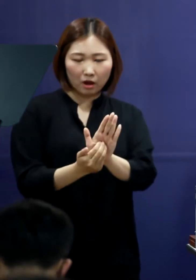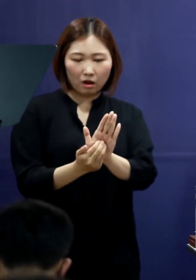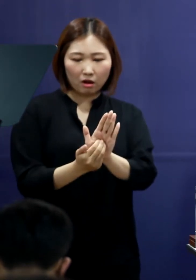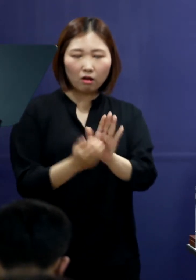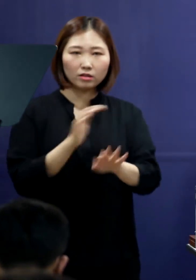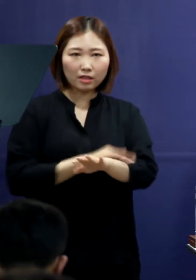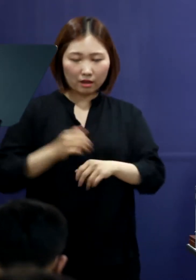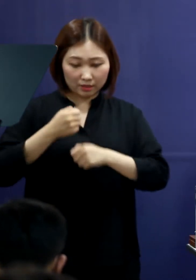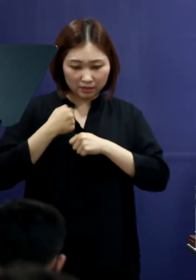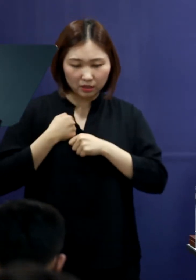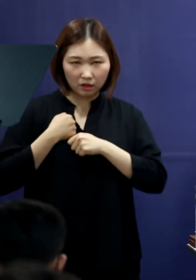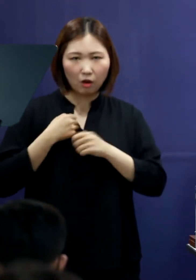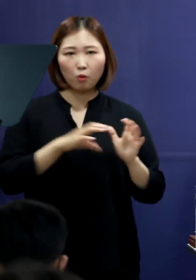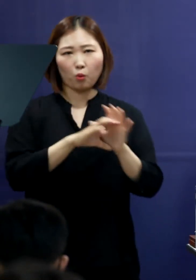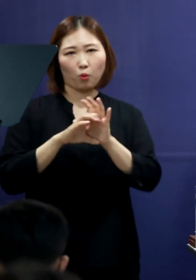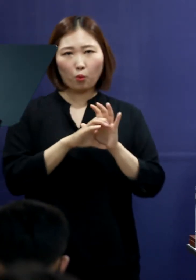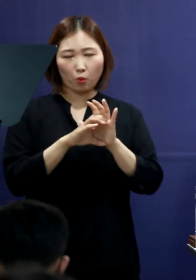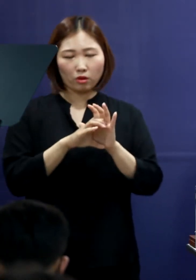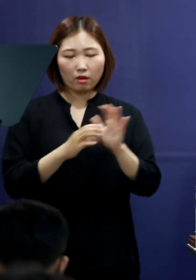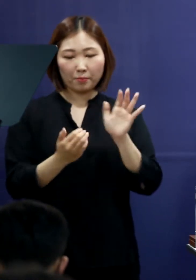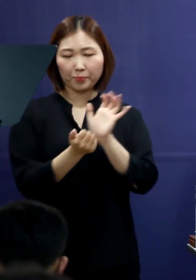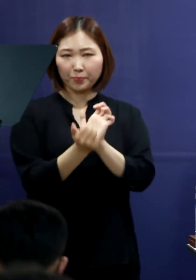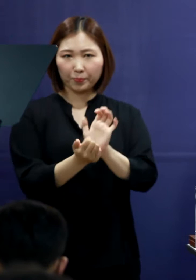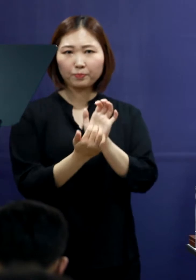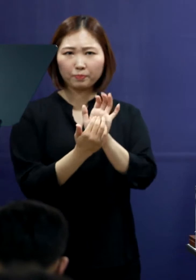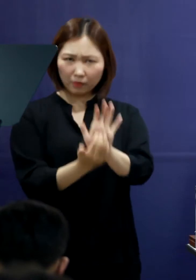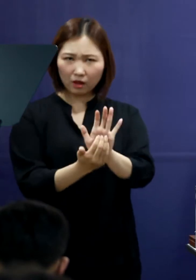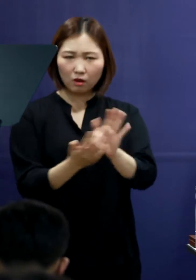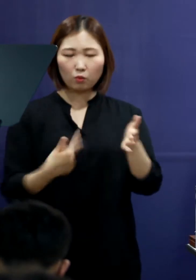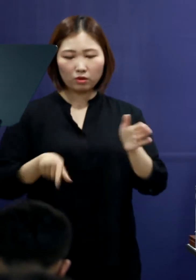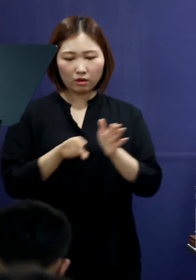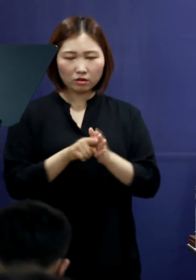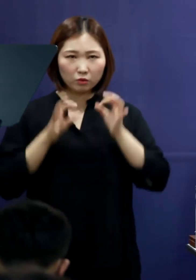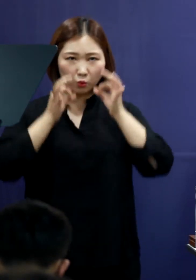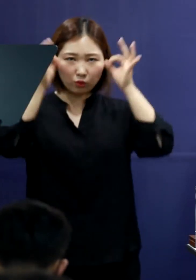등 코로나19를 차단하기 위해서 안전을 기하고 있습니다.